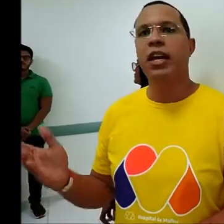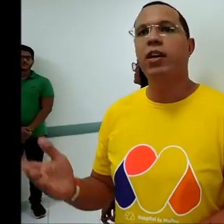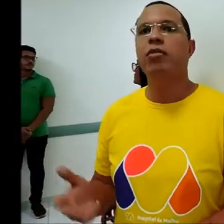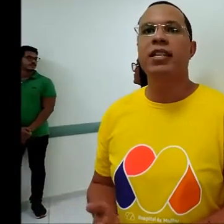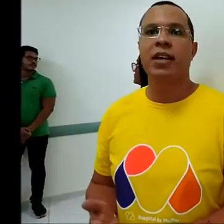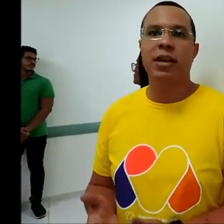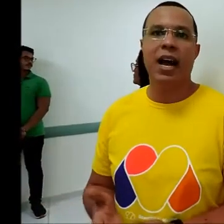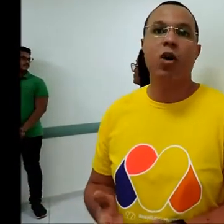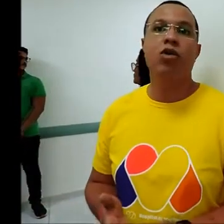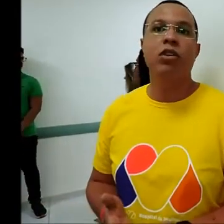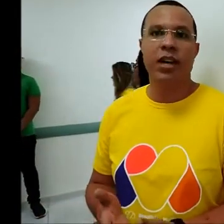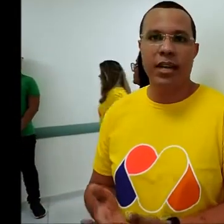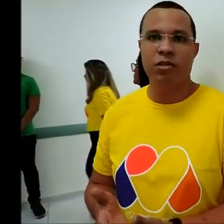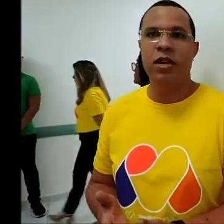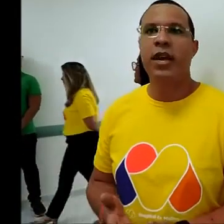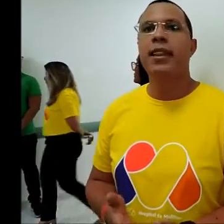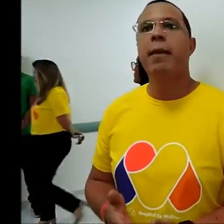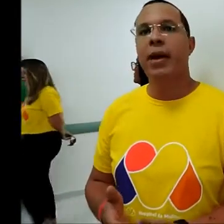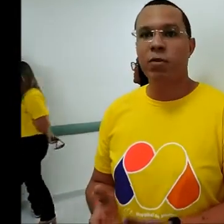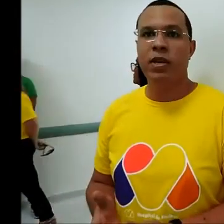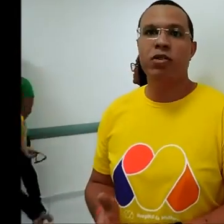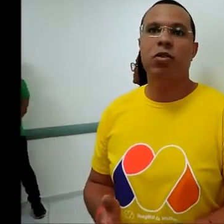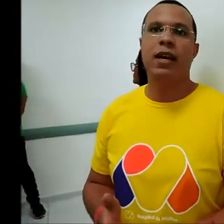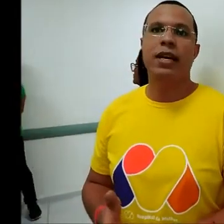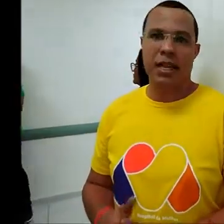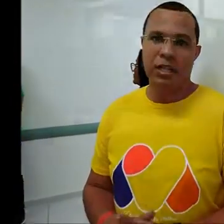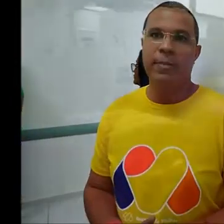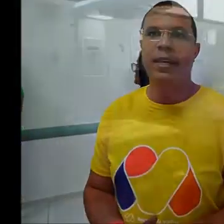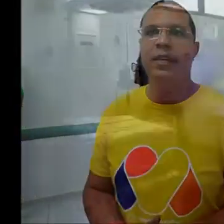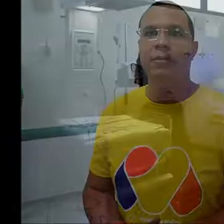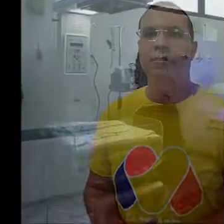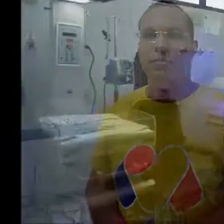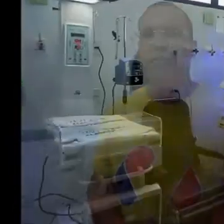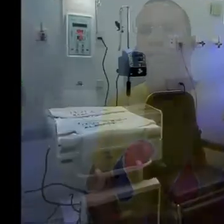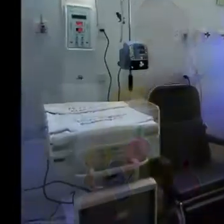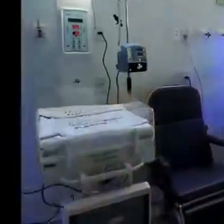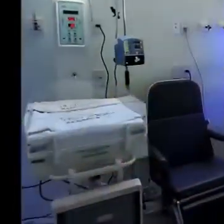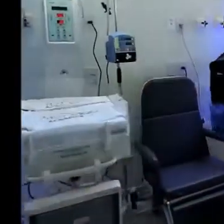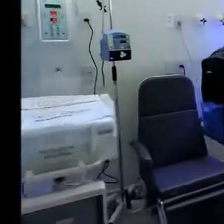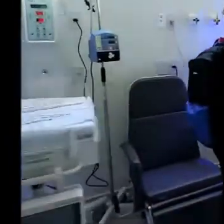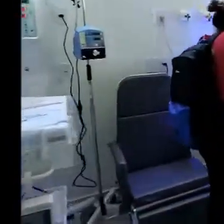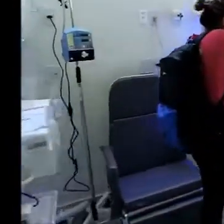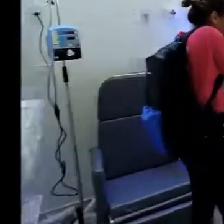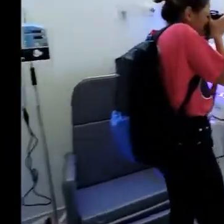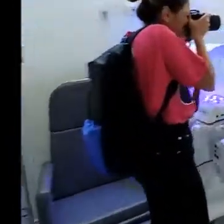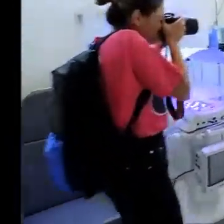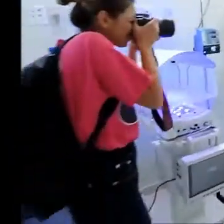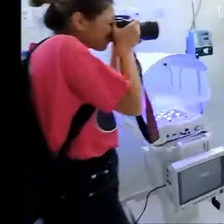Enfermaria que está no terceiro andar com dois leitos, né, para as pessoas LGBT.